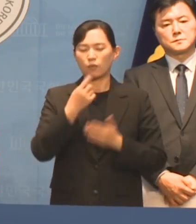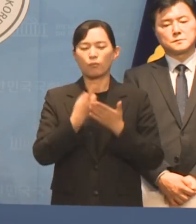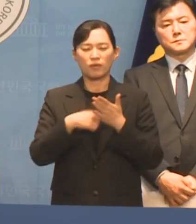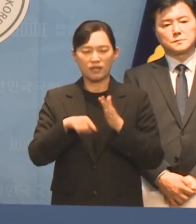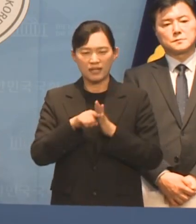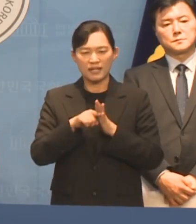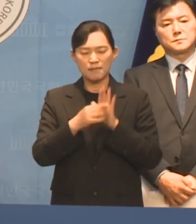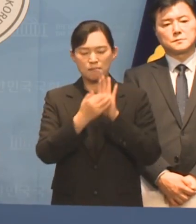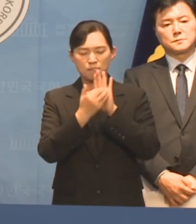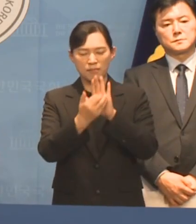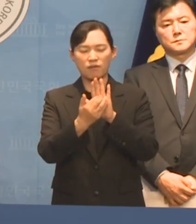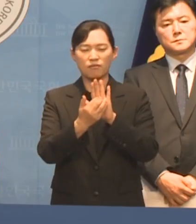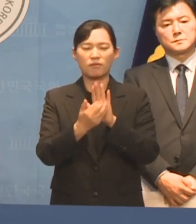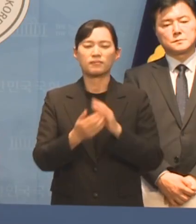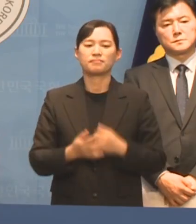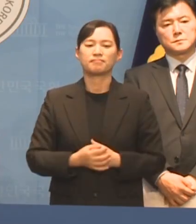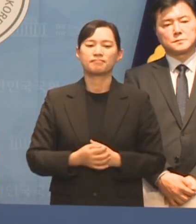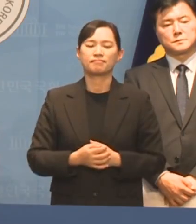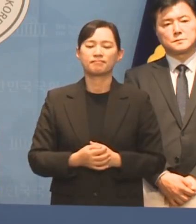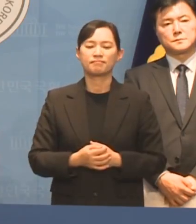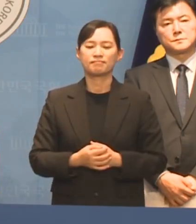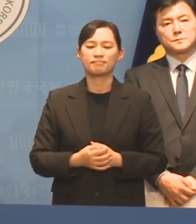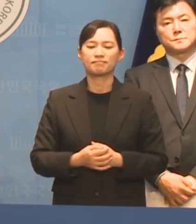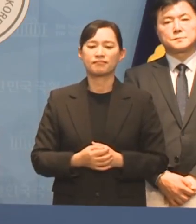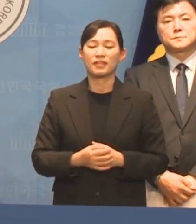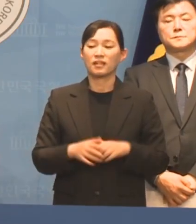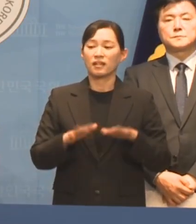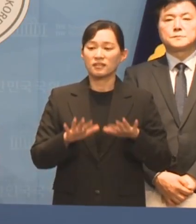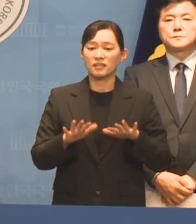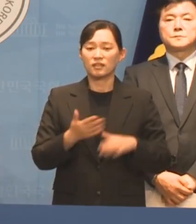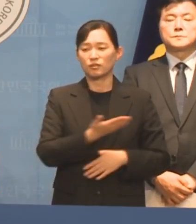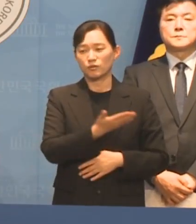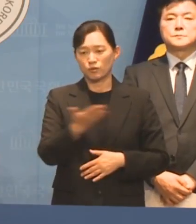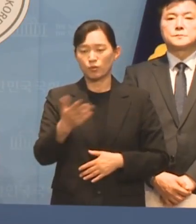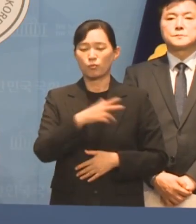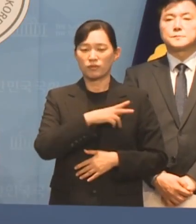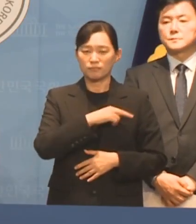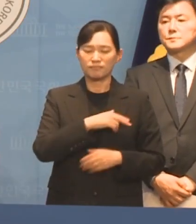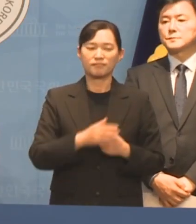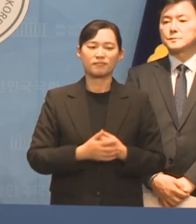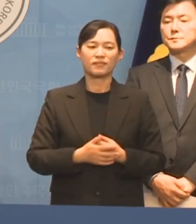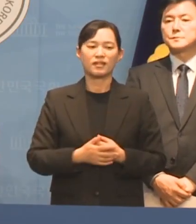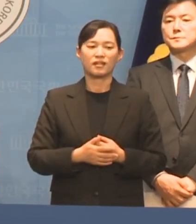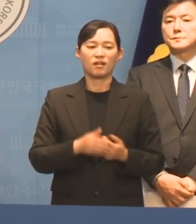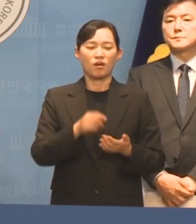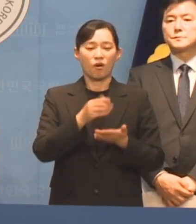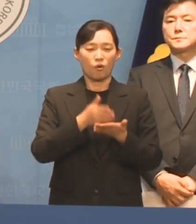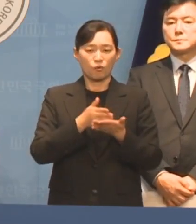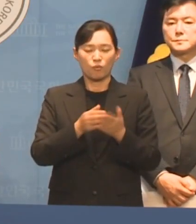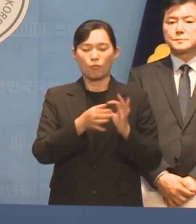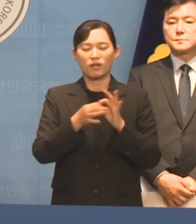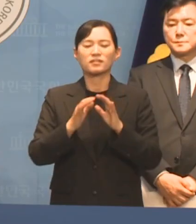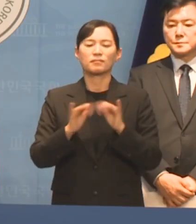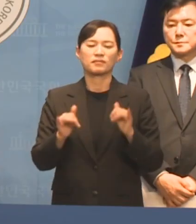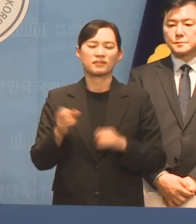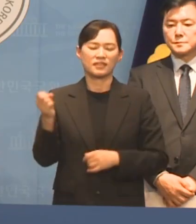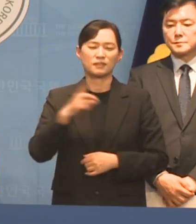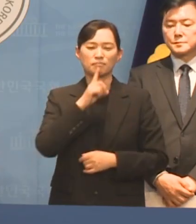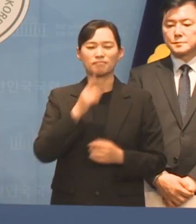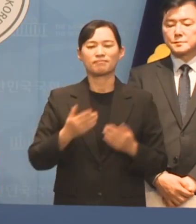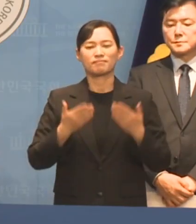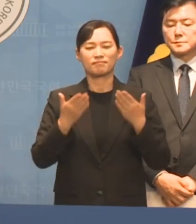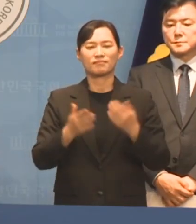최소한의 방어선임을 밝힙니다. 이 자리에 계신 여러 의원님들, 언론 관계자님들 다시 한번